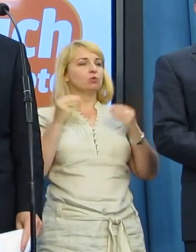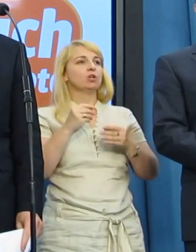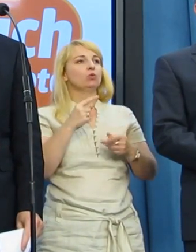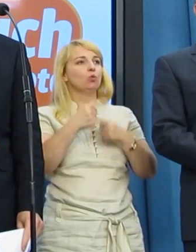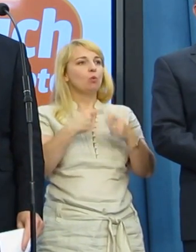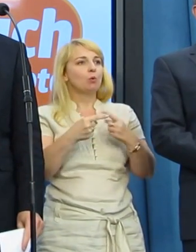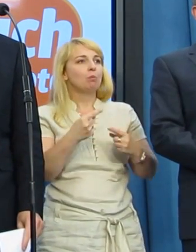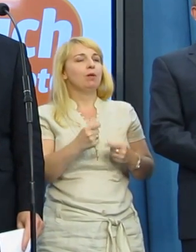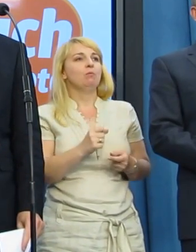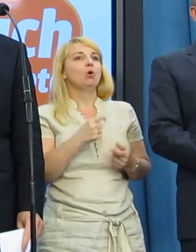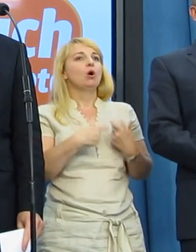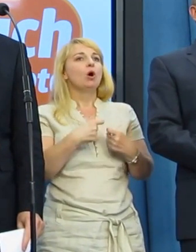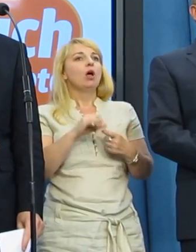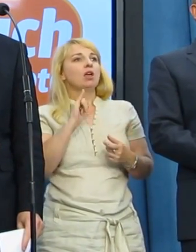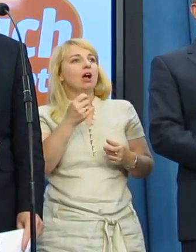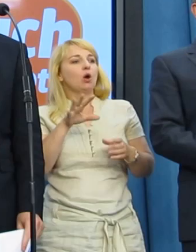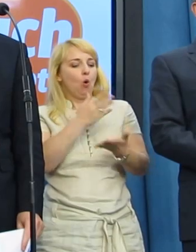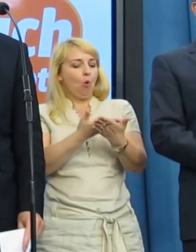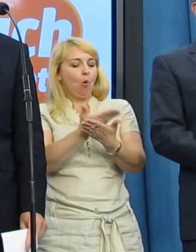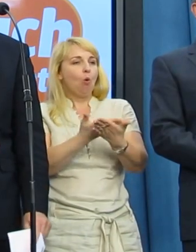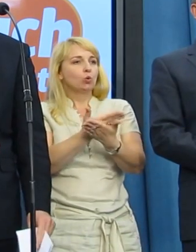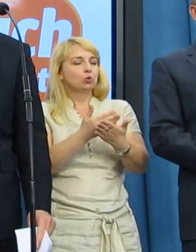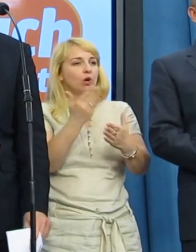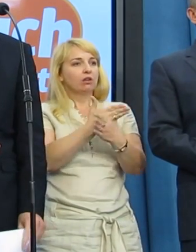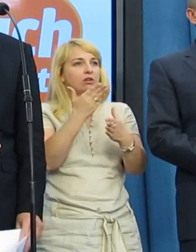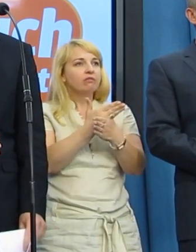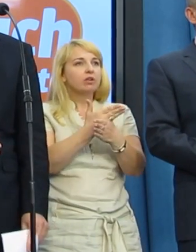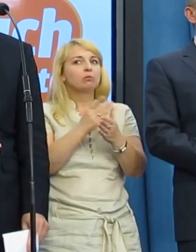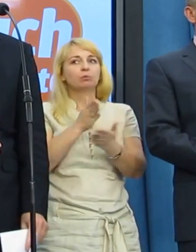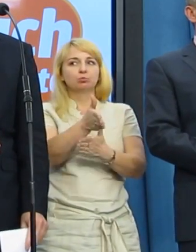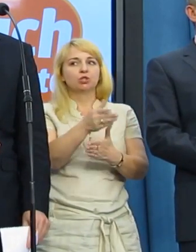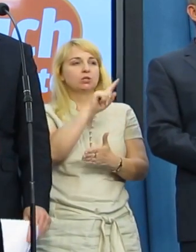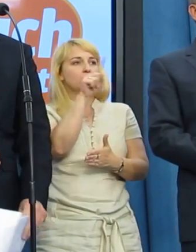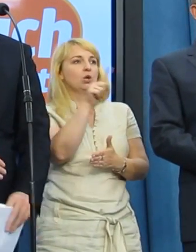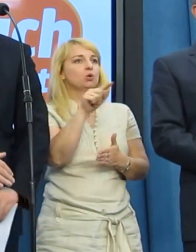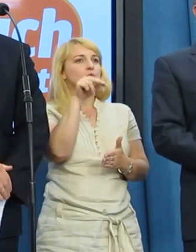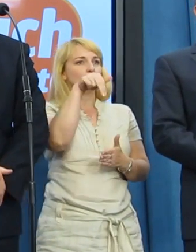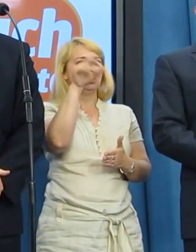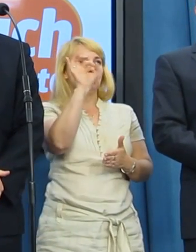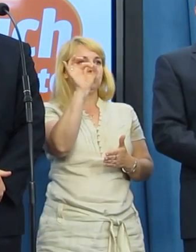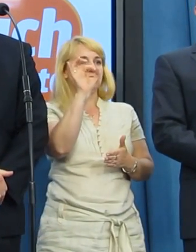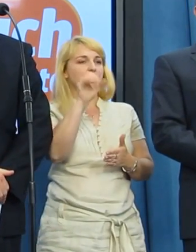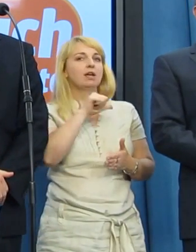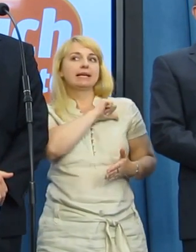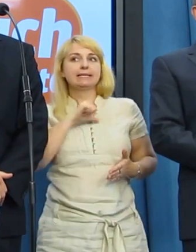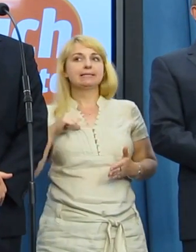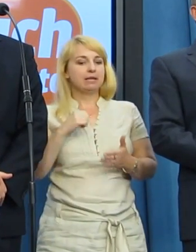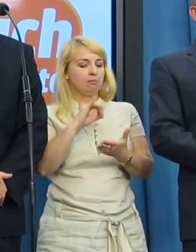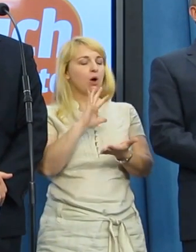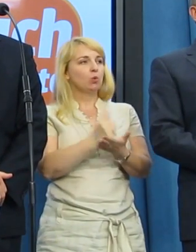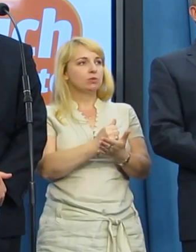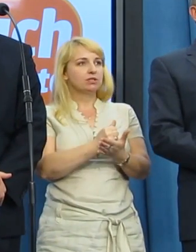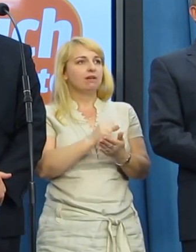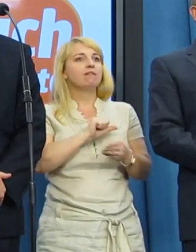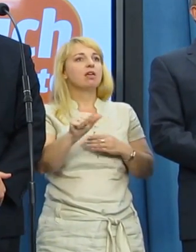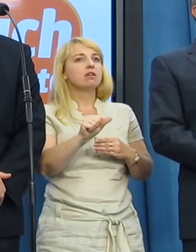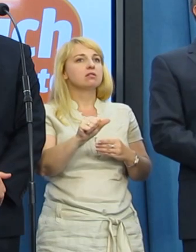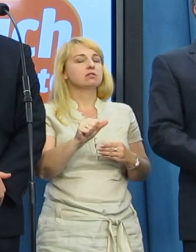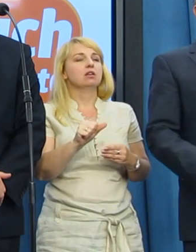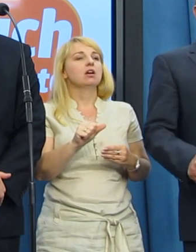jakim jest oszukanie przedsiębiorców przez ZUS. Sama ustawa jest procedowana w tej